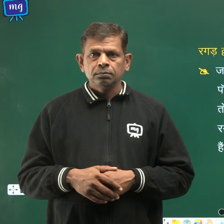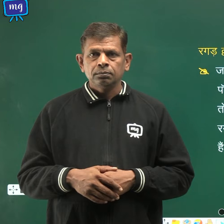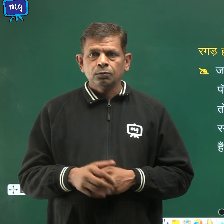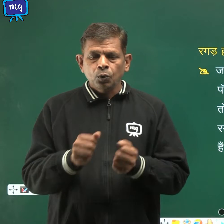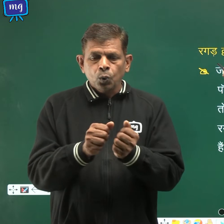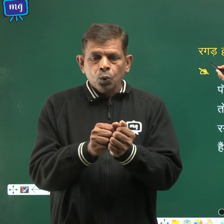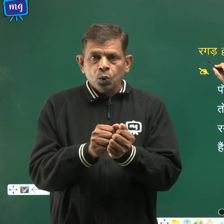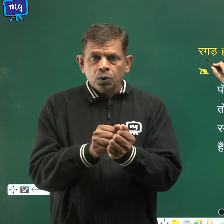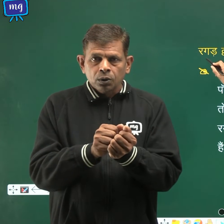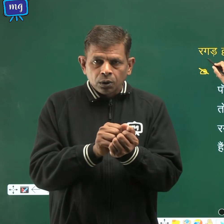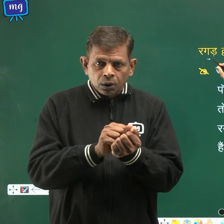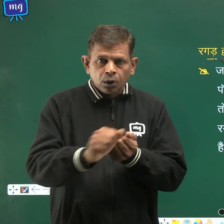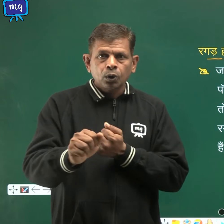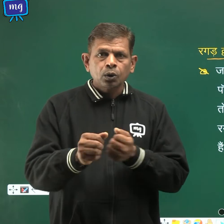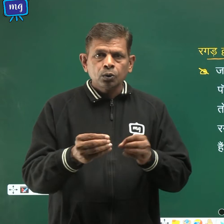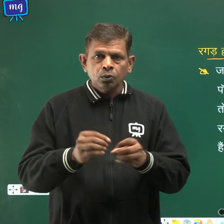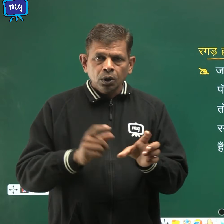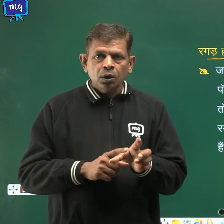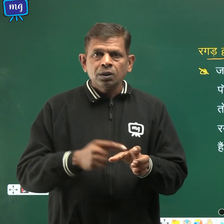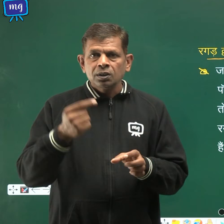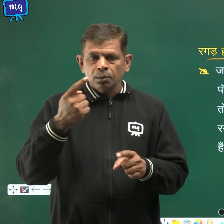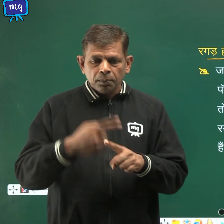रगड़ द्वारा आवेशन।